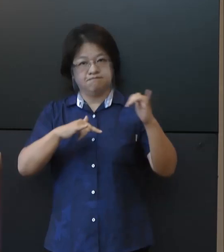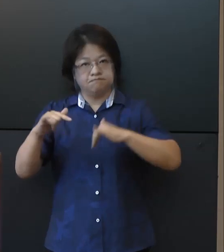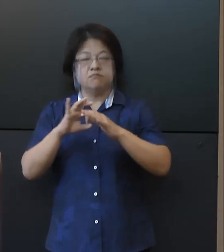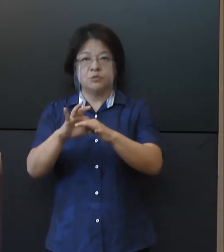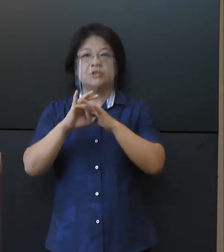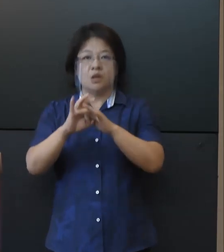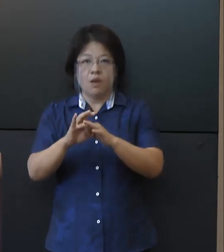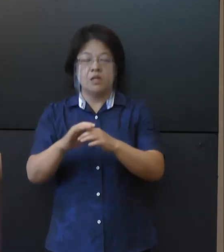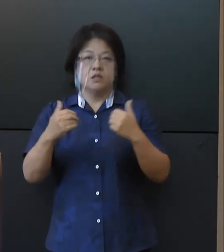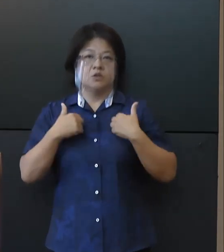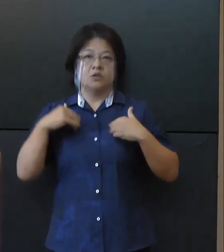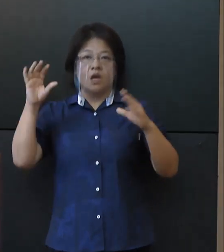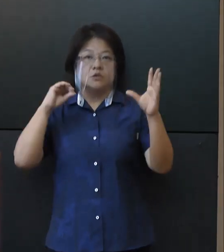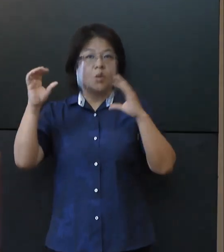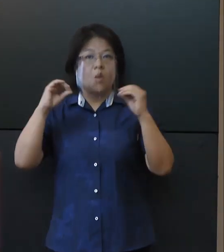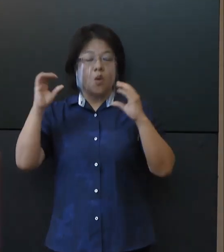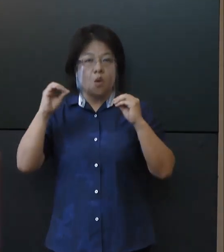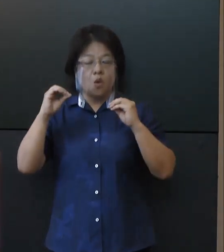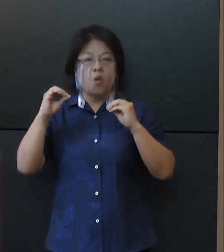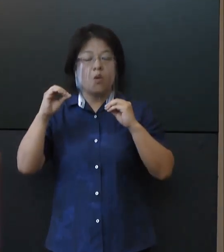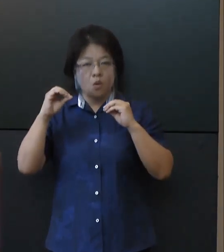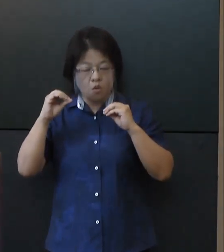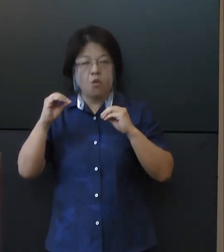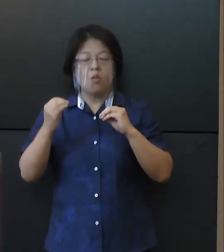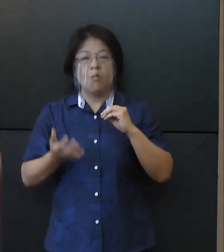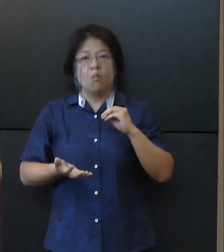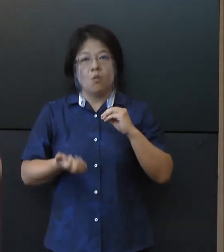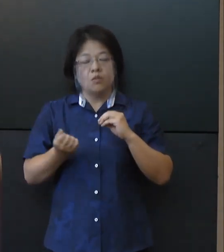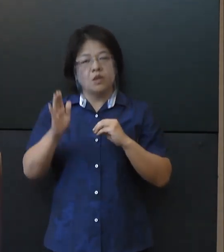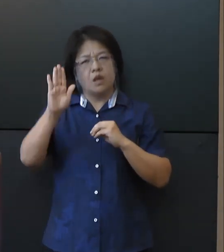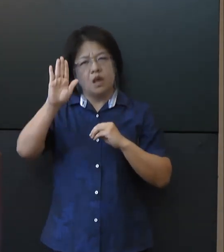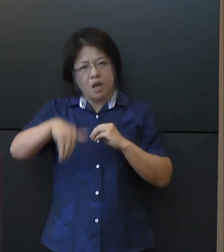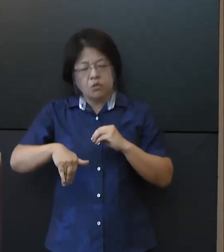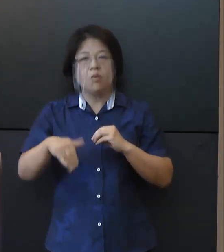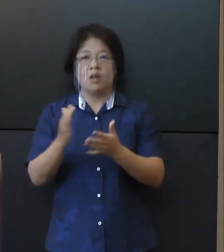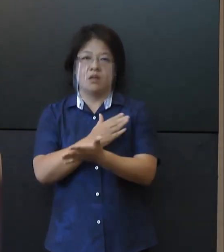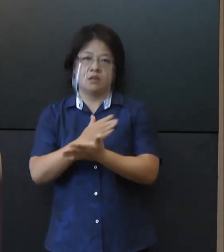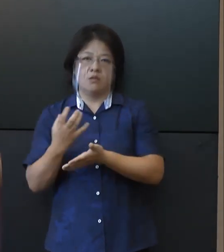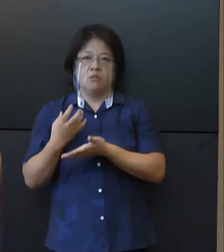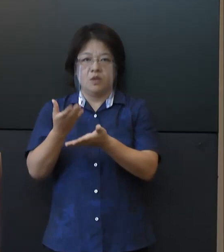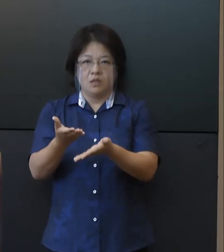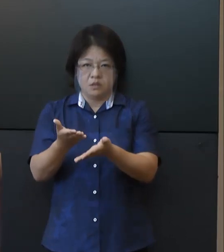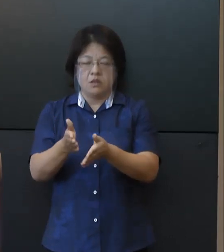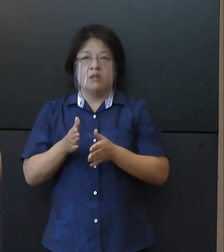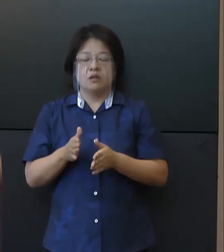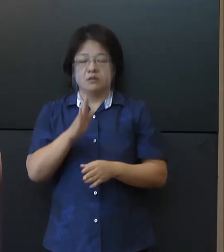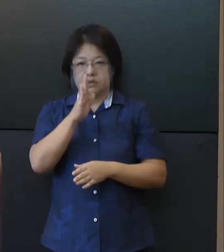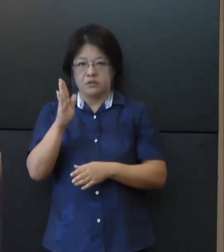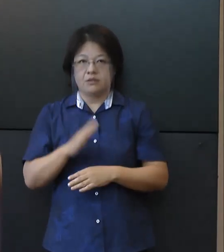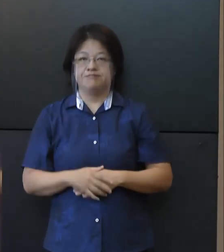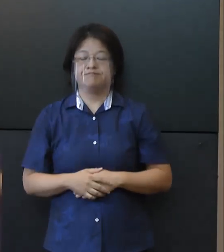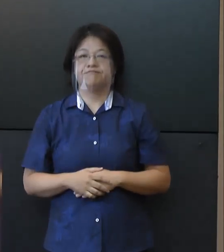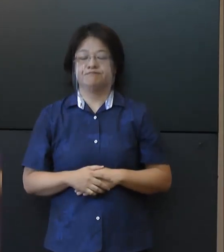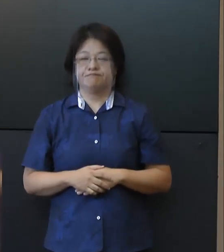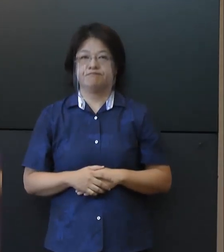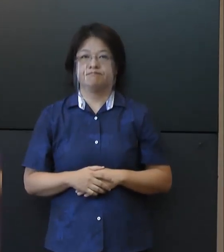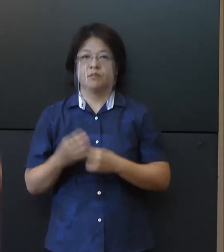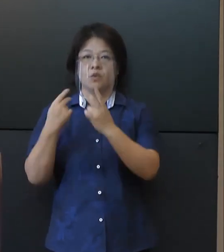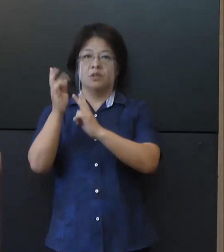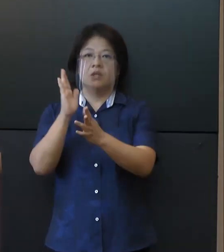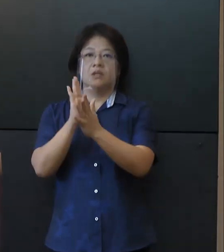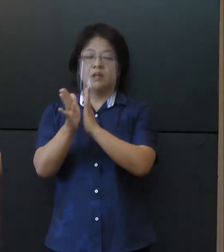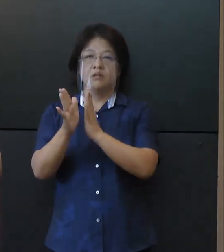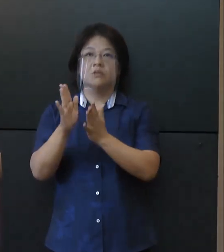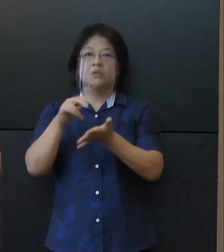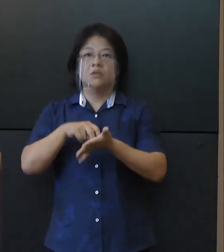な情報を収集の上、慎重な判断をお願いいたします。県としましては引き続き全国